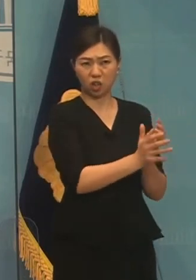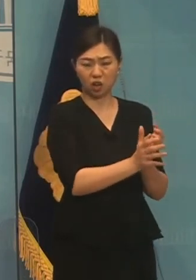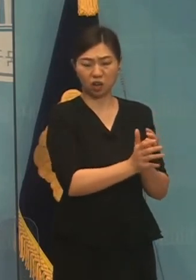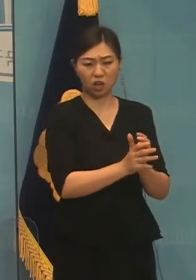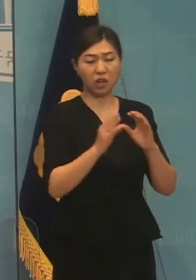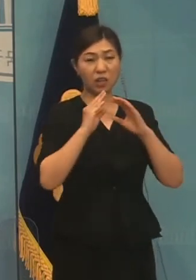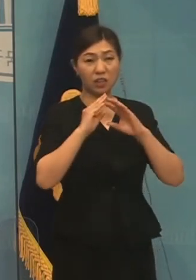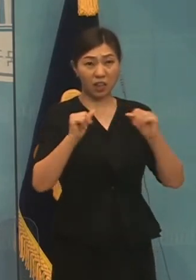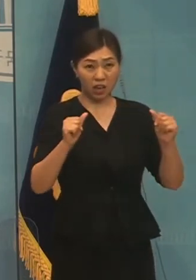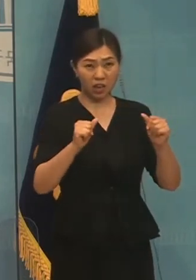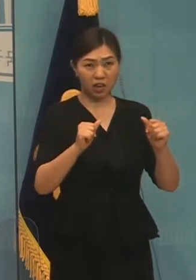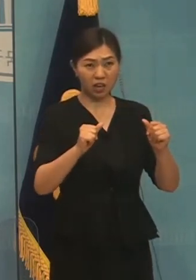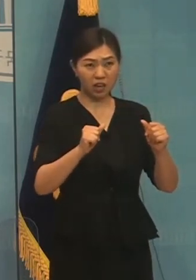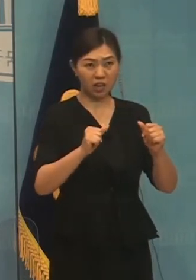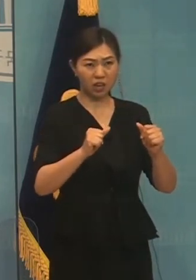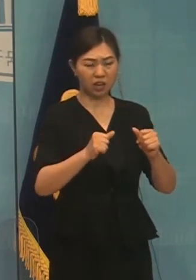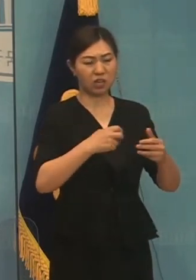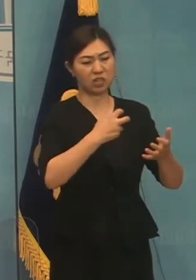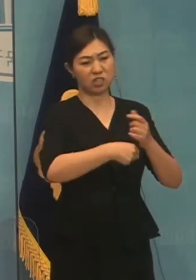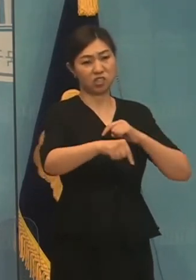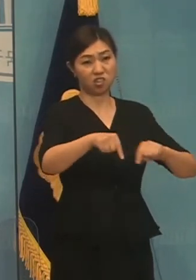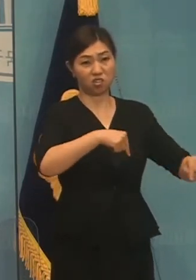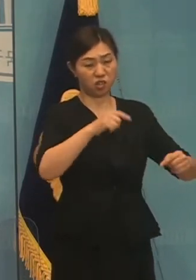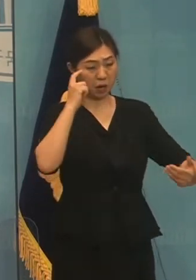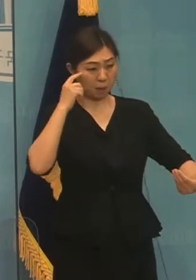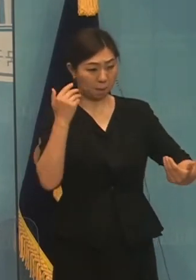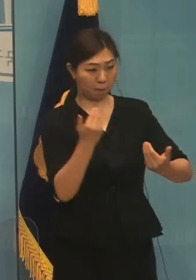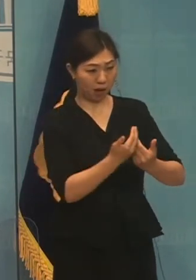역주행을 당장 중단할 것을 촉구합니다.